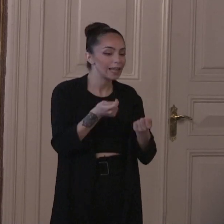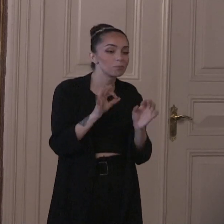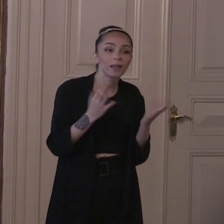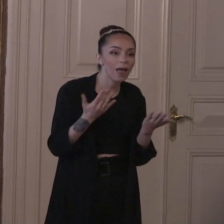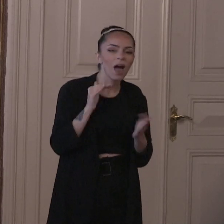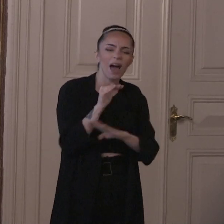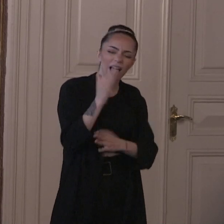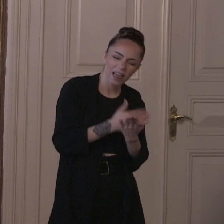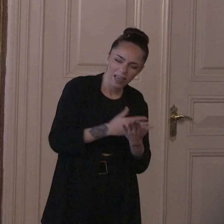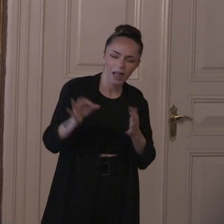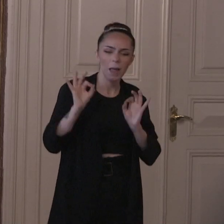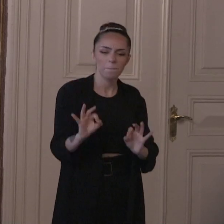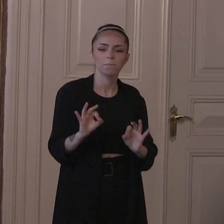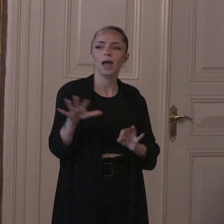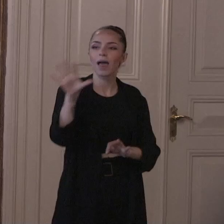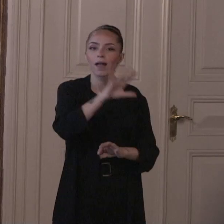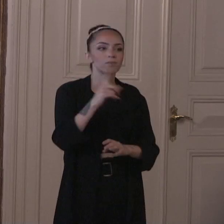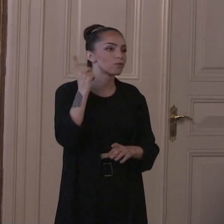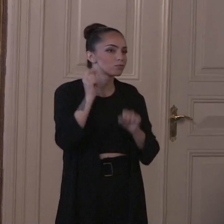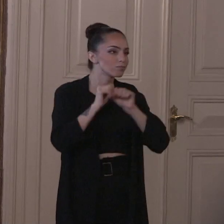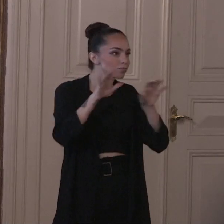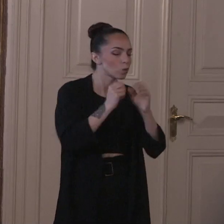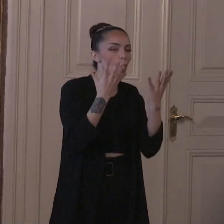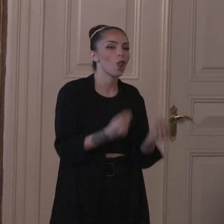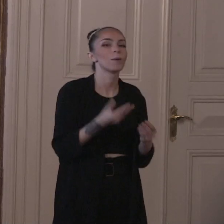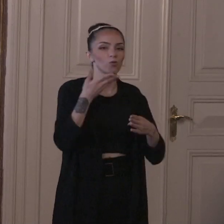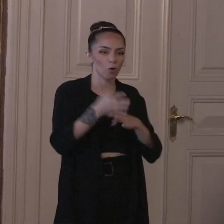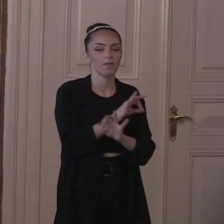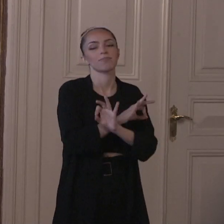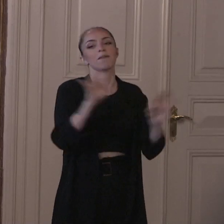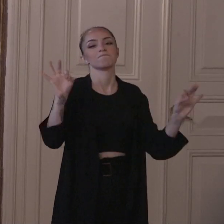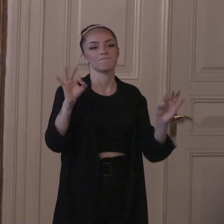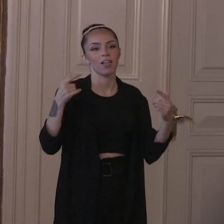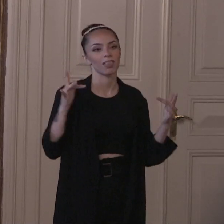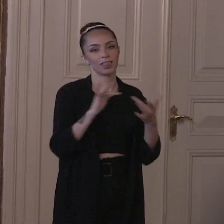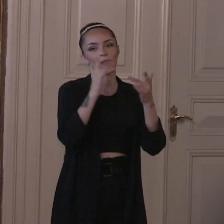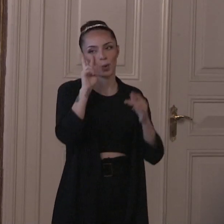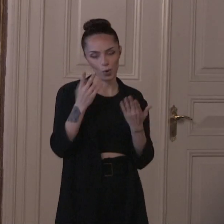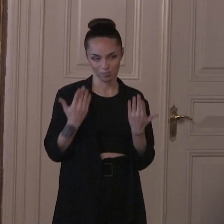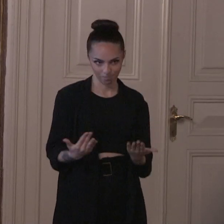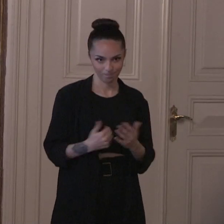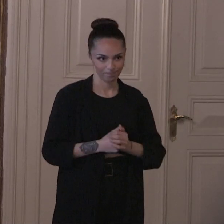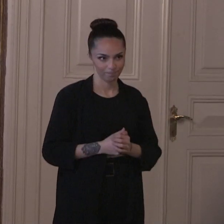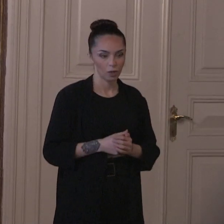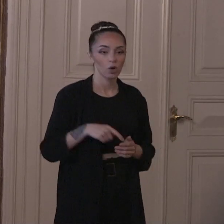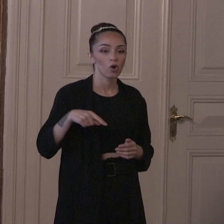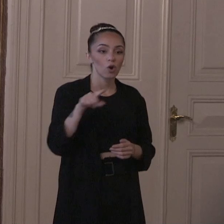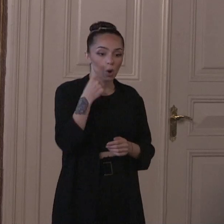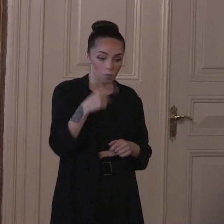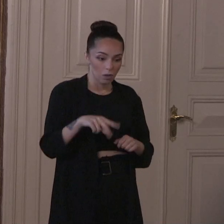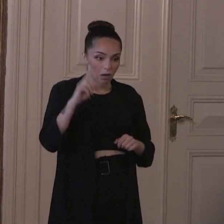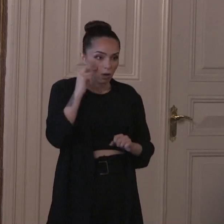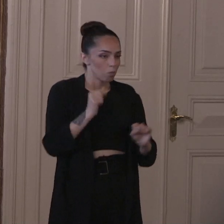tüm bireylere yaygınlaştırılması amacının ne kadar doğru olduğunu da göstermektedir. AUZEF'teki öğrenci sayımızın